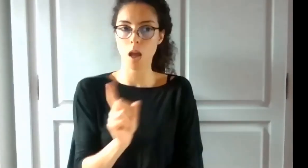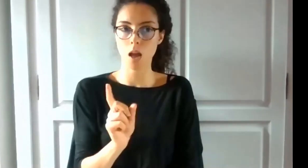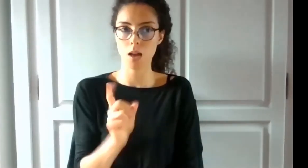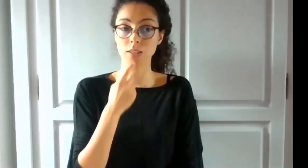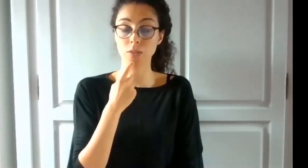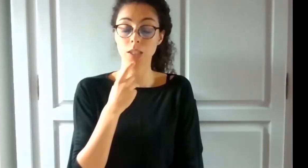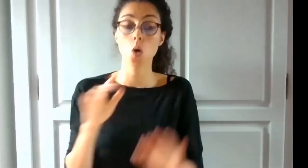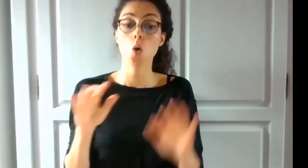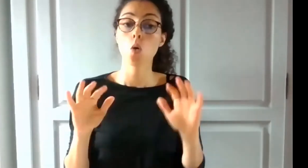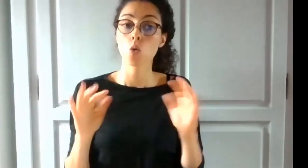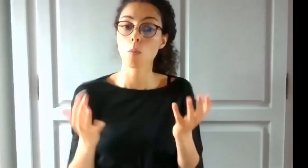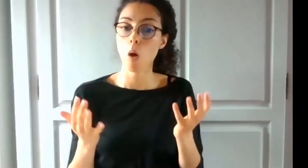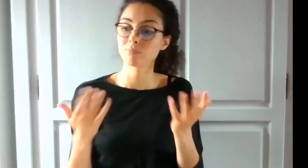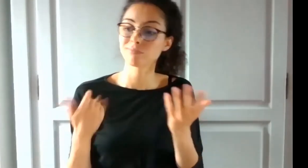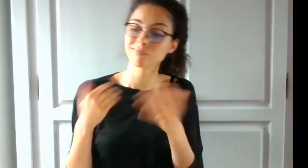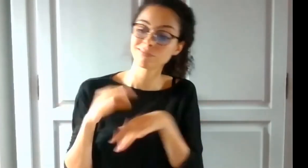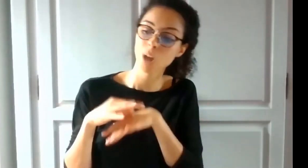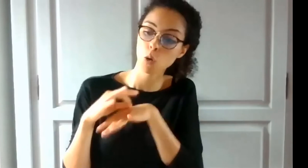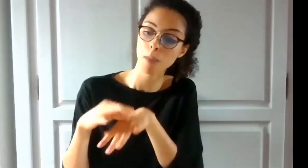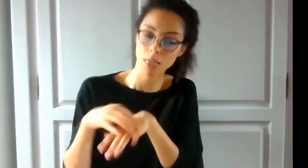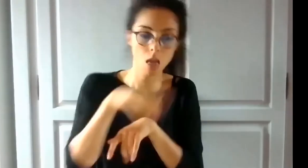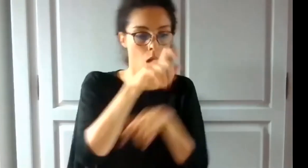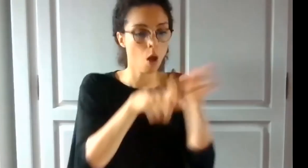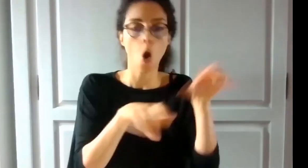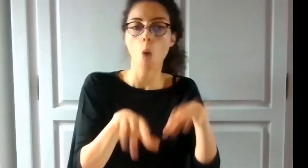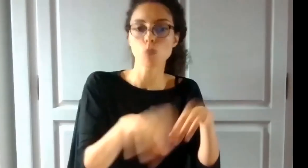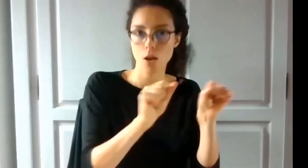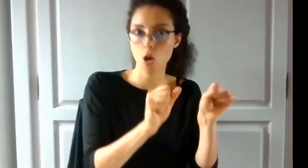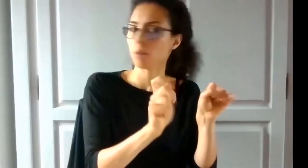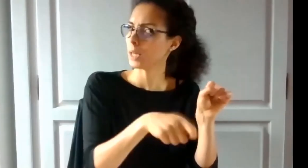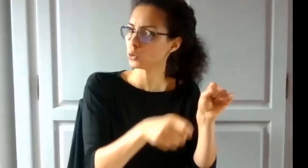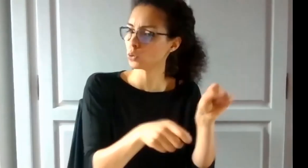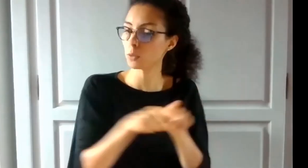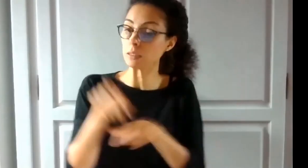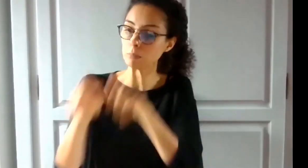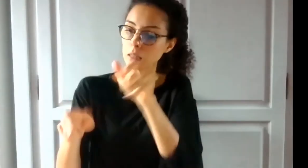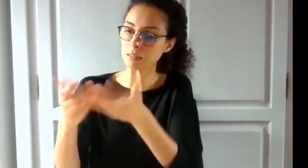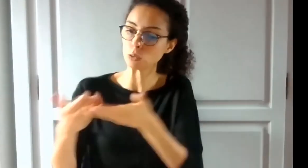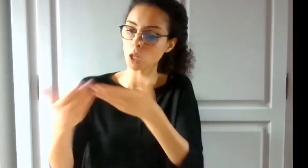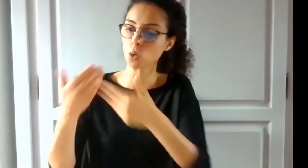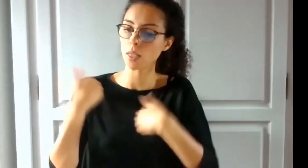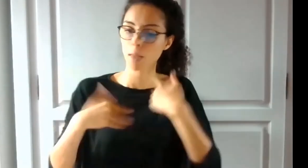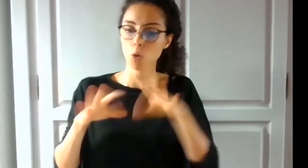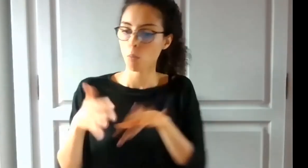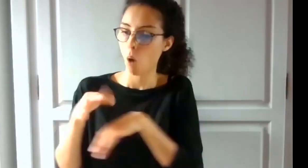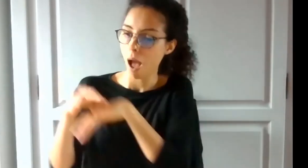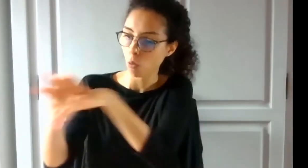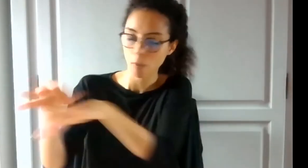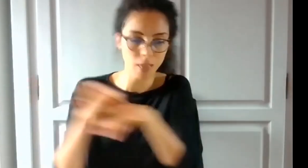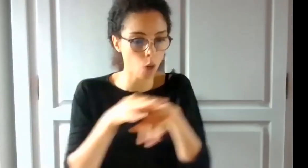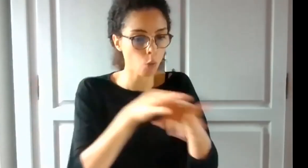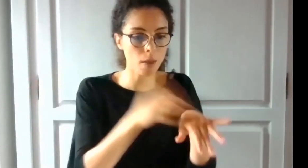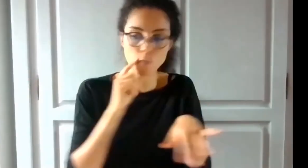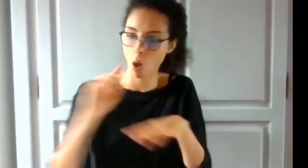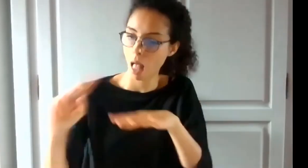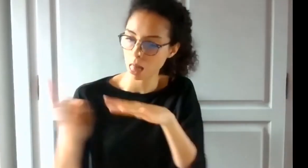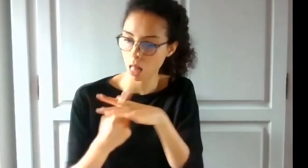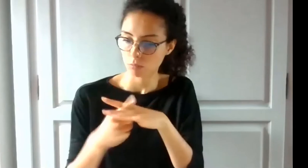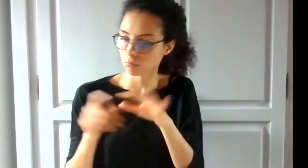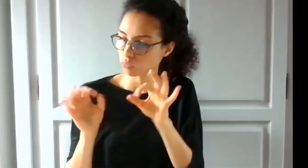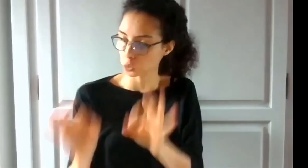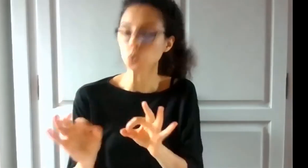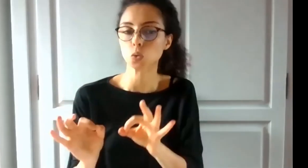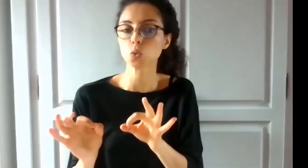comment on accompagne à la fois l'employeur et la personne en situation de handicap pour faire en sorte qu'elle soit mieux intégrée dans